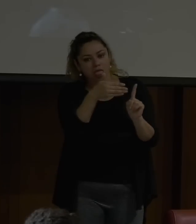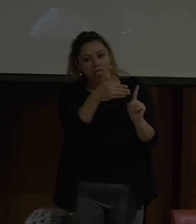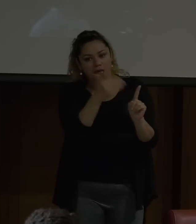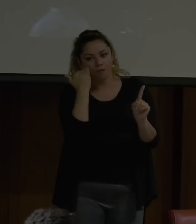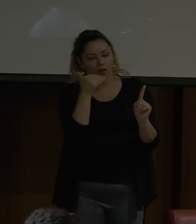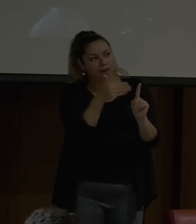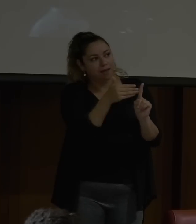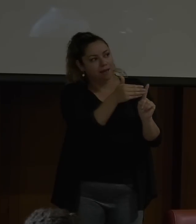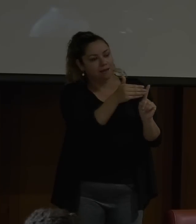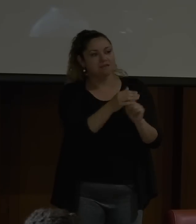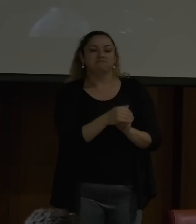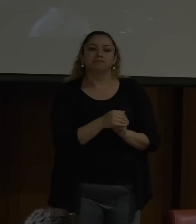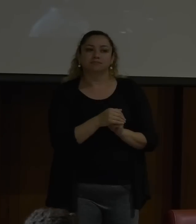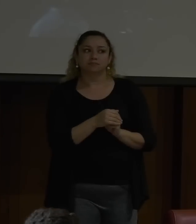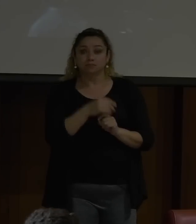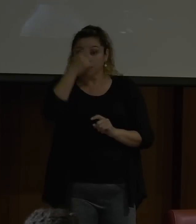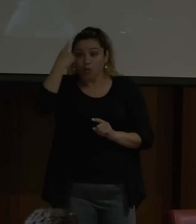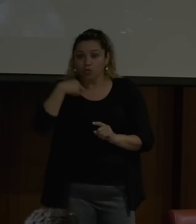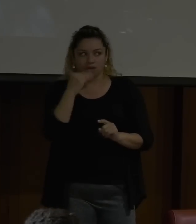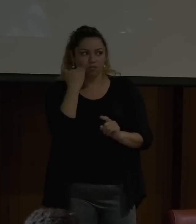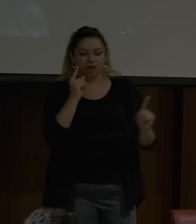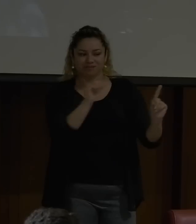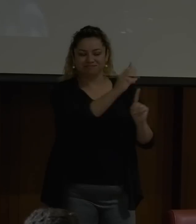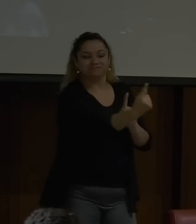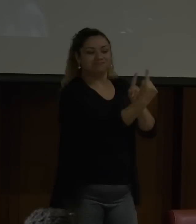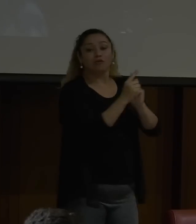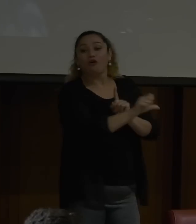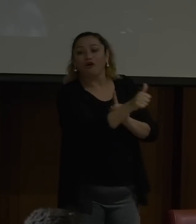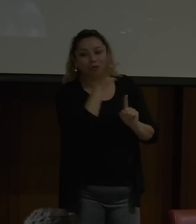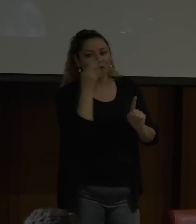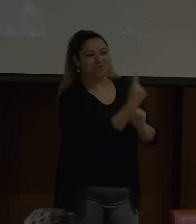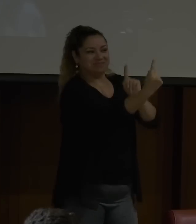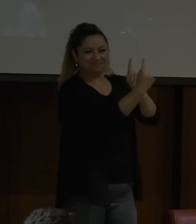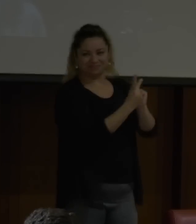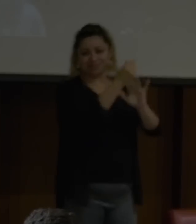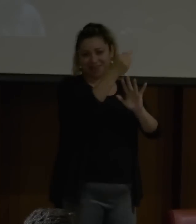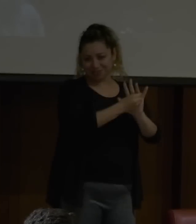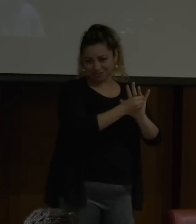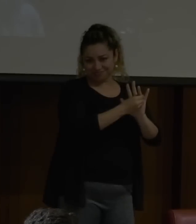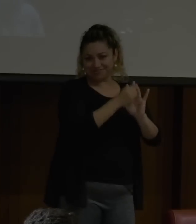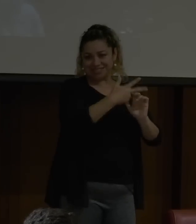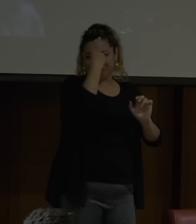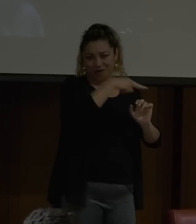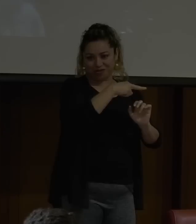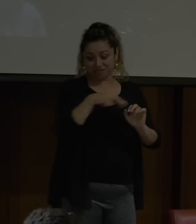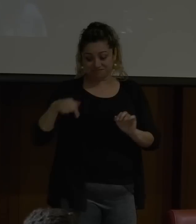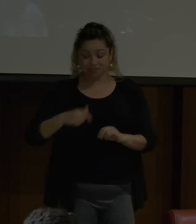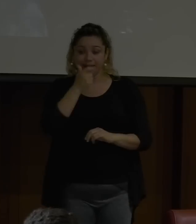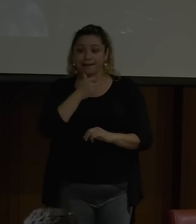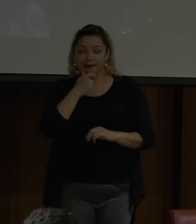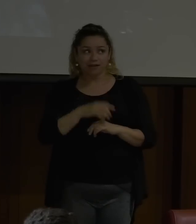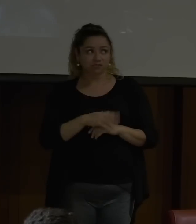dejado ver en la calle con un pretendiente llamado Orlando Daza, con quien finalmente se casó y tuvo 5 hijos. Entonces Leandro